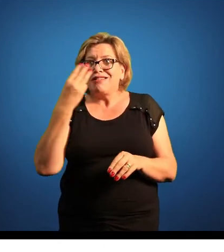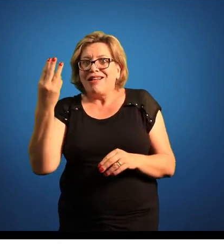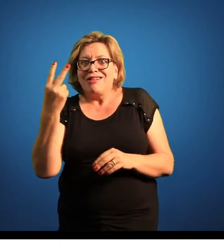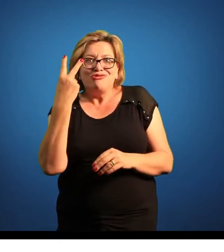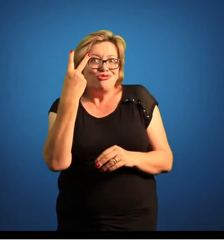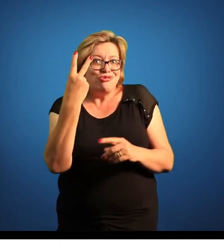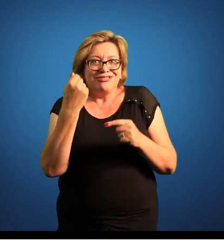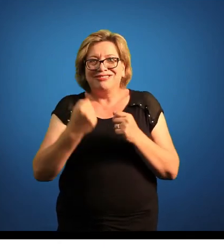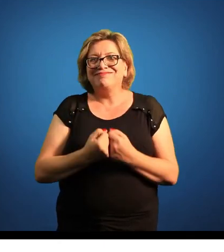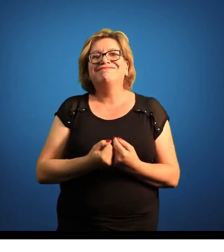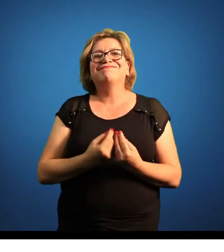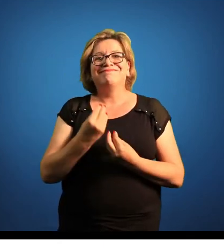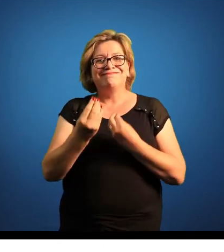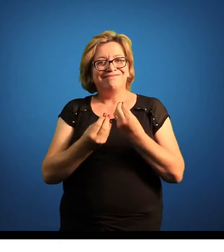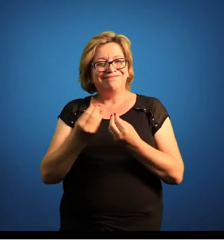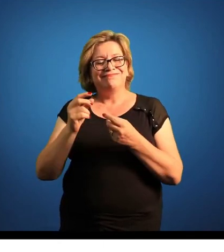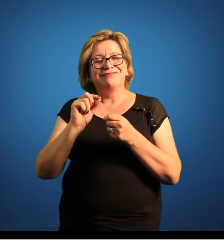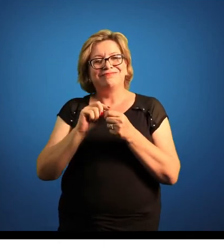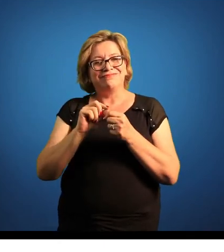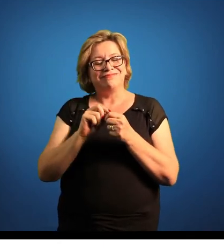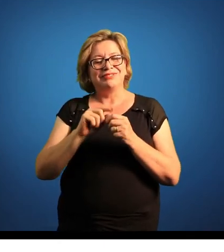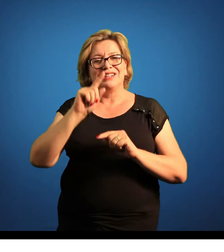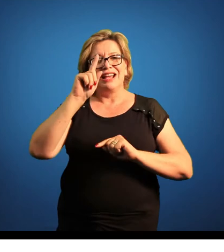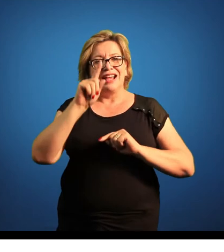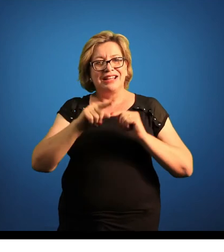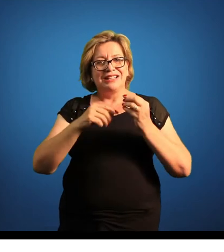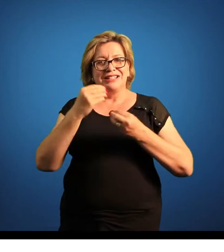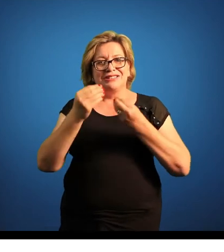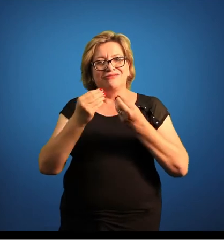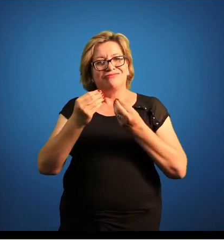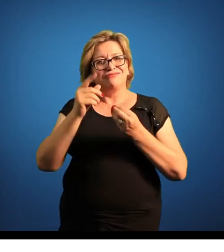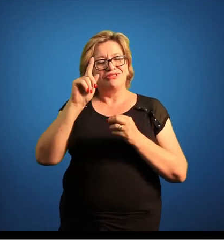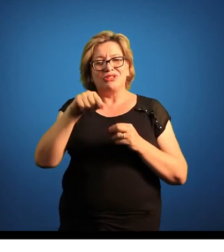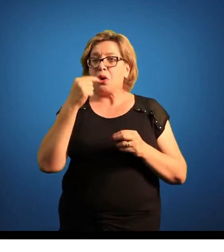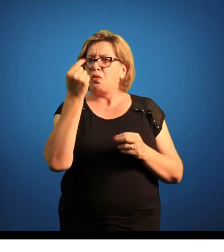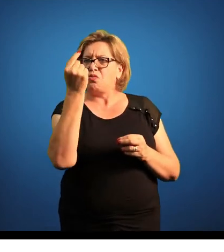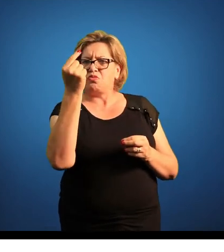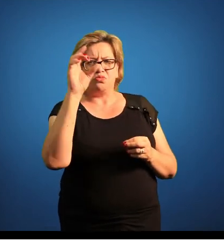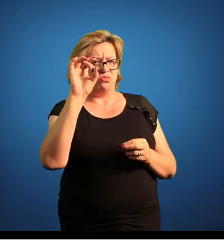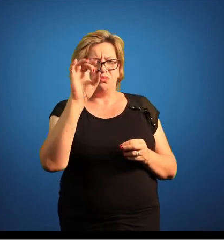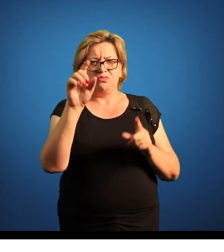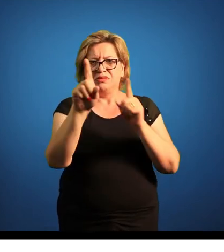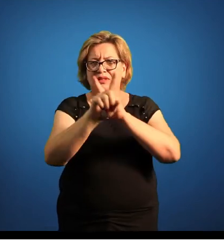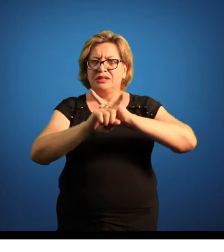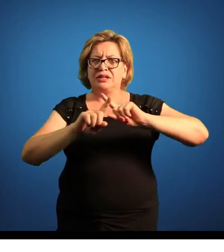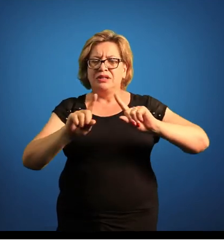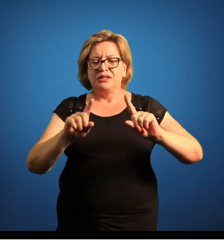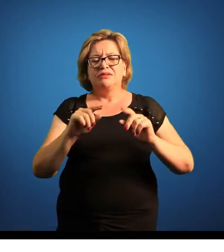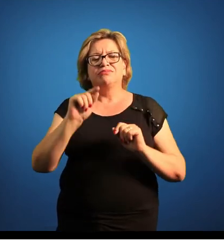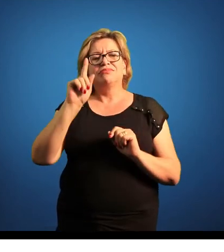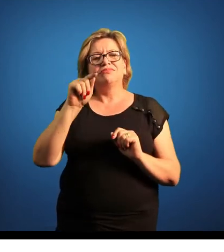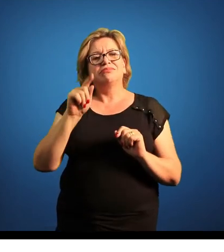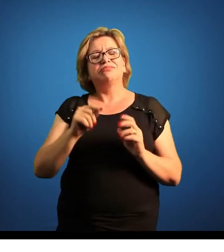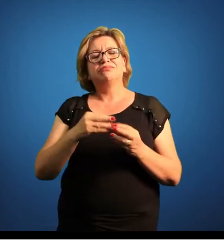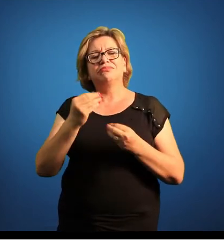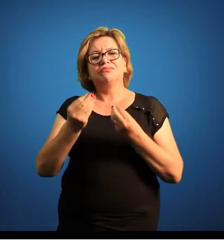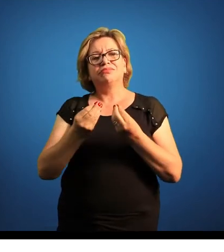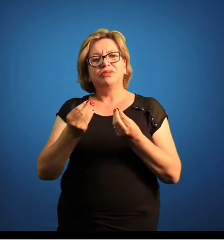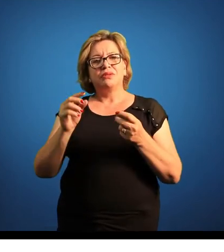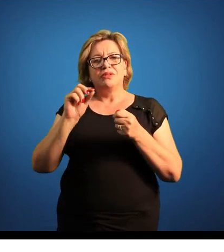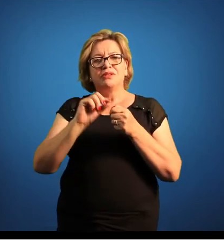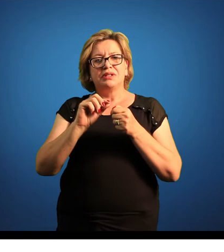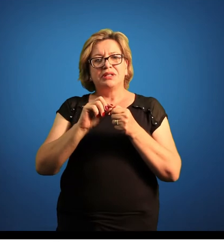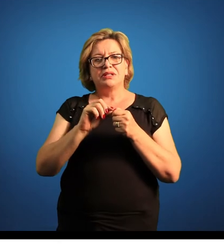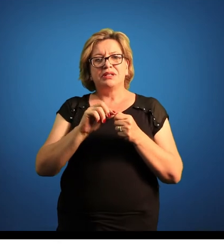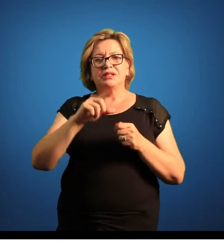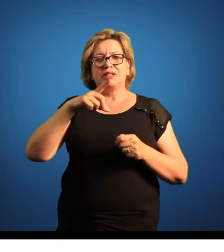também aparecendo duas vezes. Então, eu não tenho um único valor que aparece mais com o outro, né? Mais que o outro. Então,